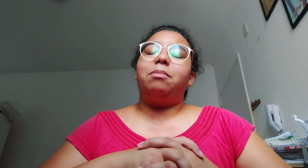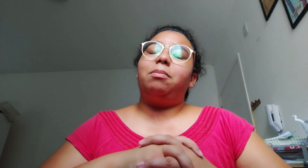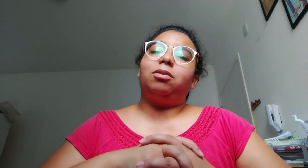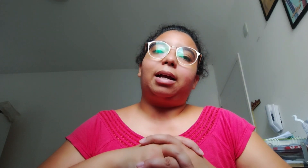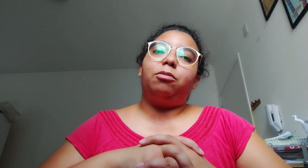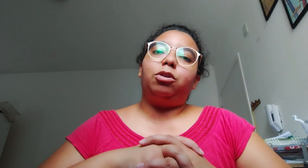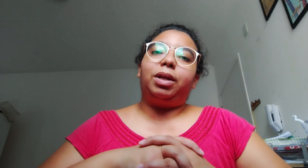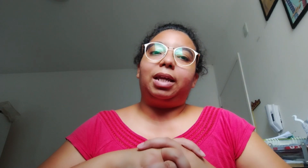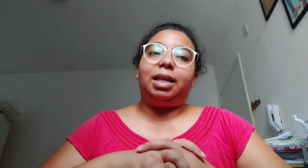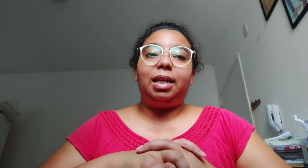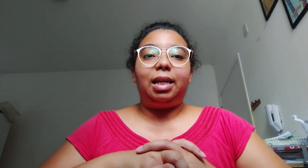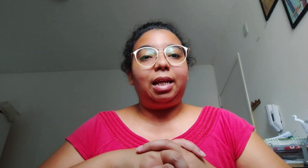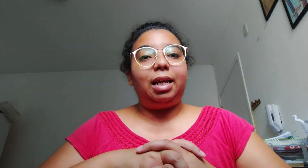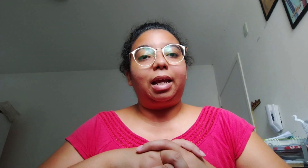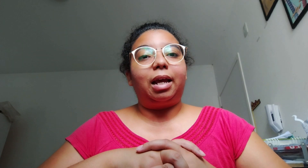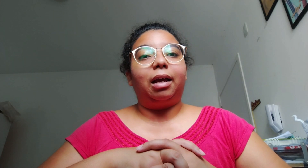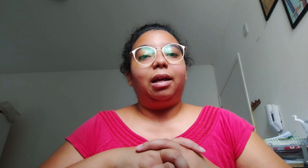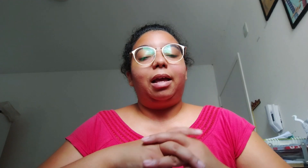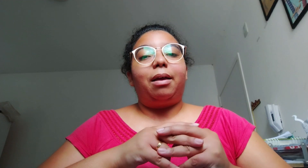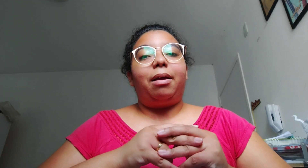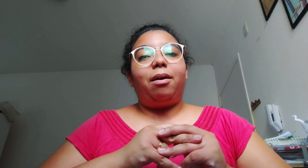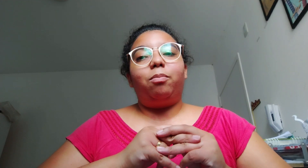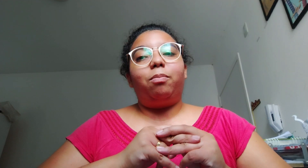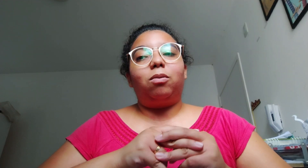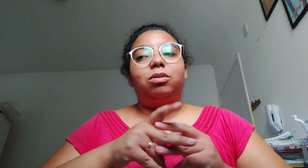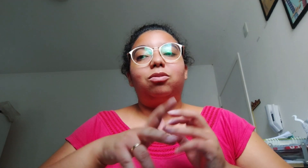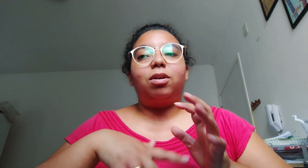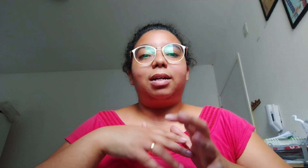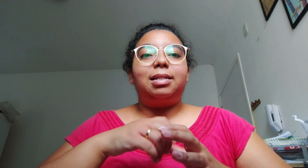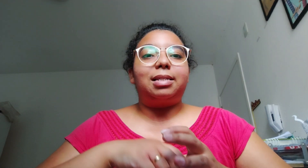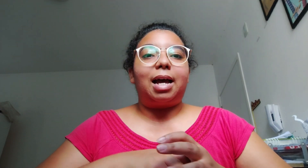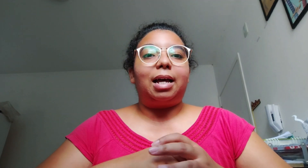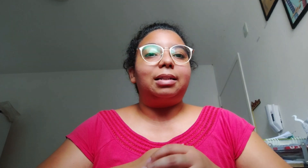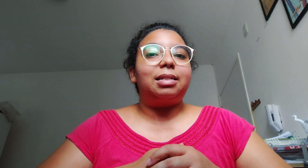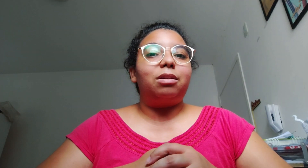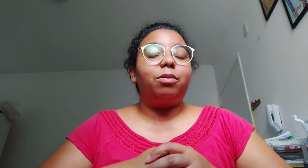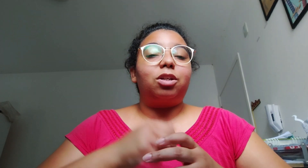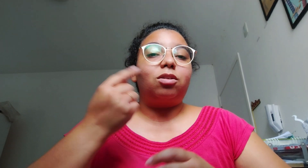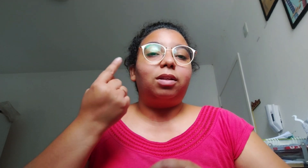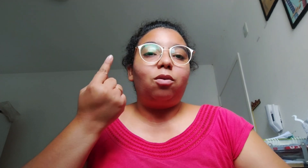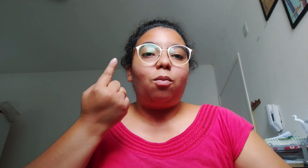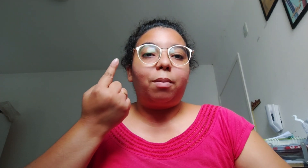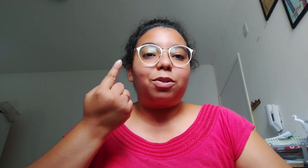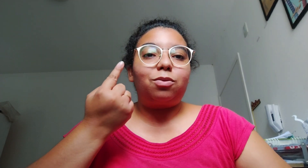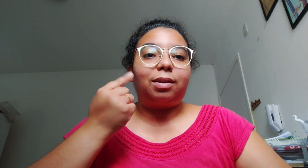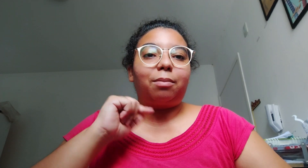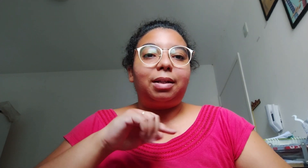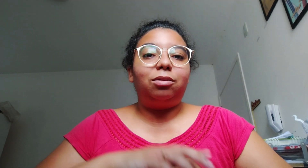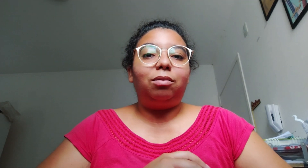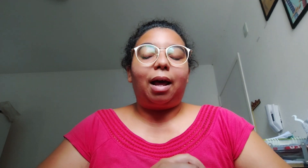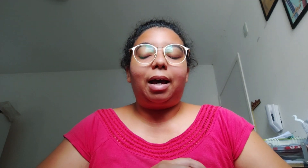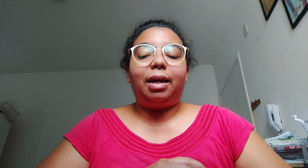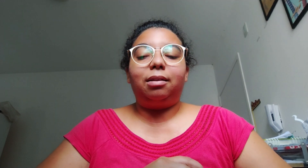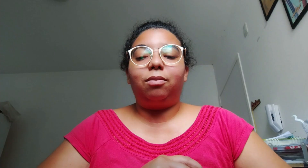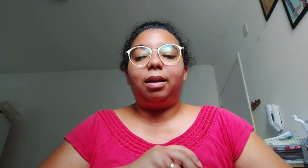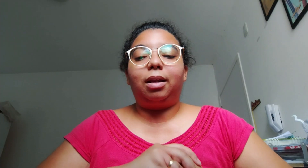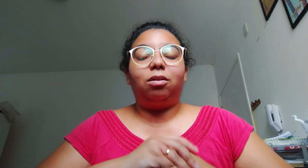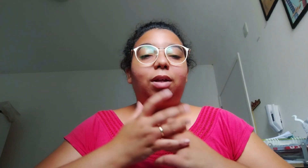biblioteca muito pequenininha, é um pouco desorganizada, assim, porque só tem uma pessoa trabalhando lá, então ela não dá conta